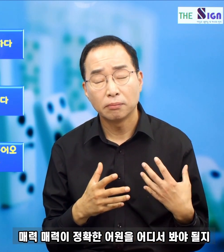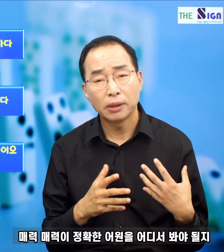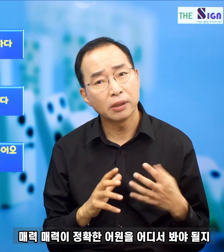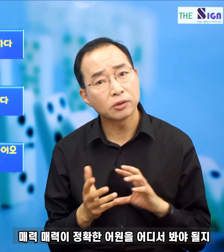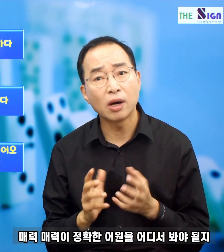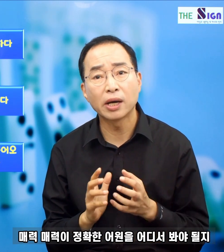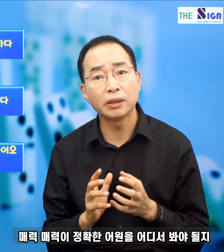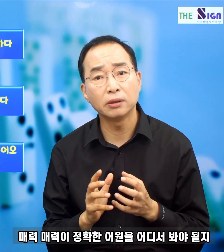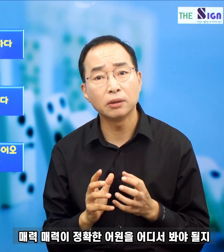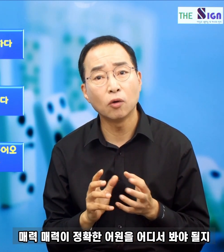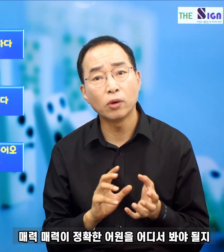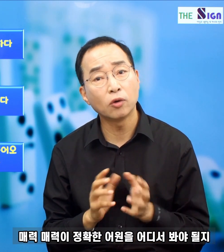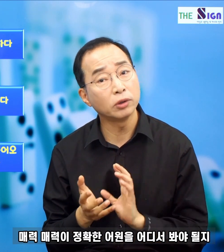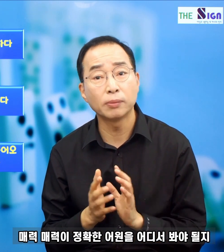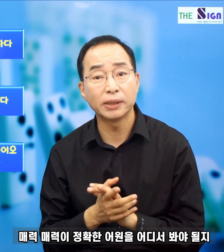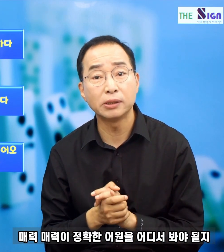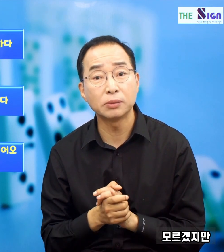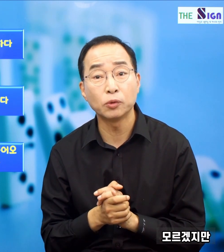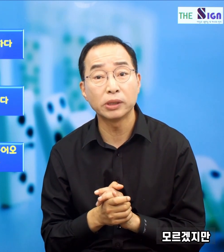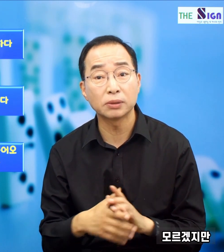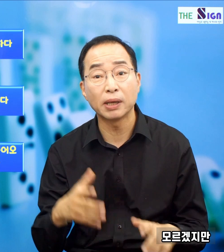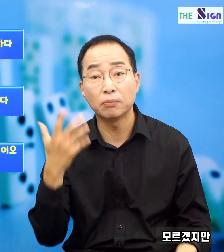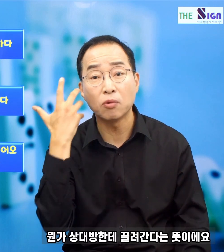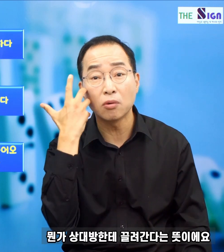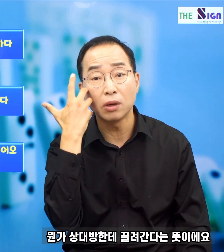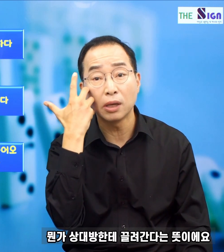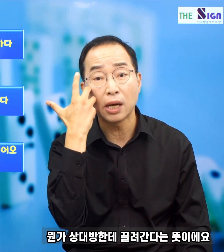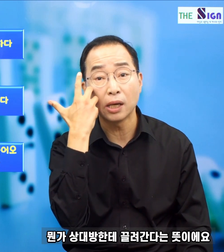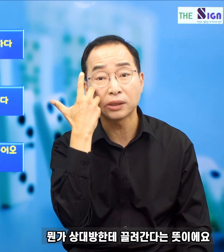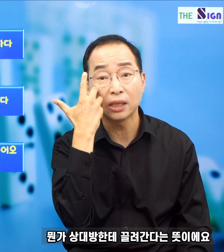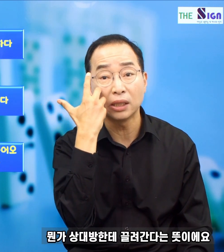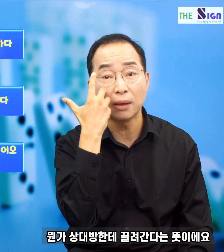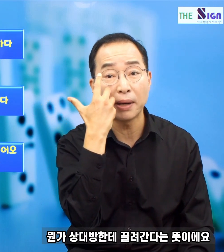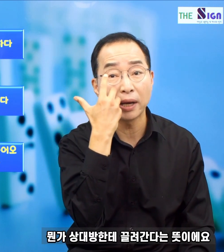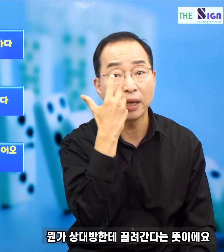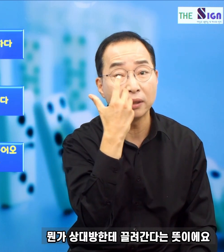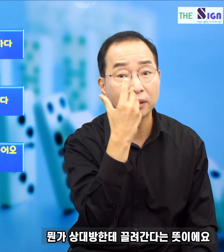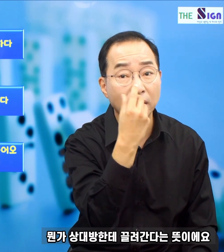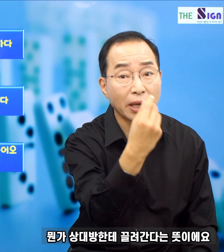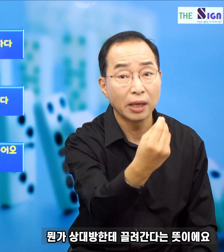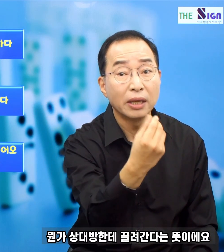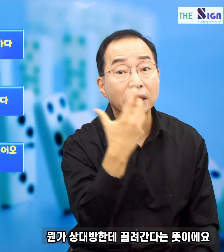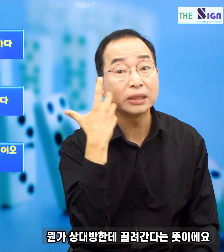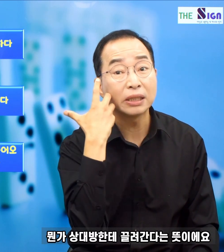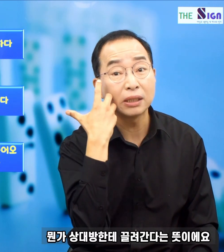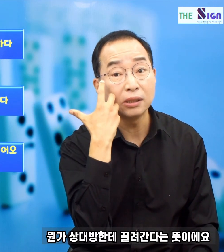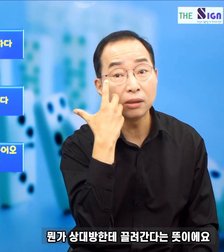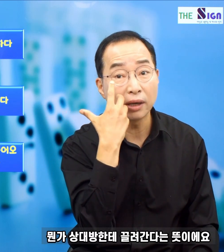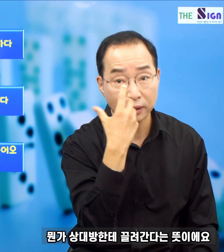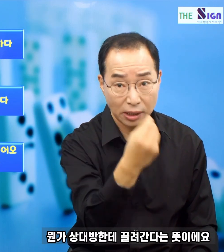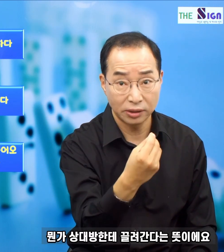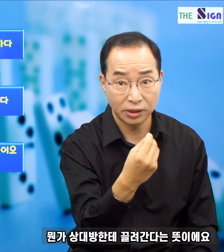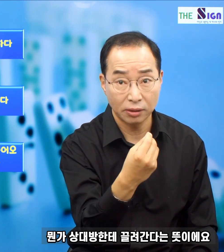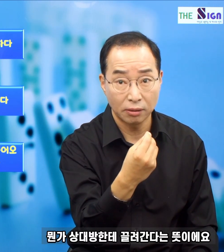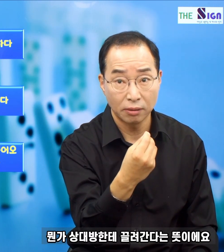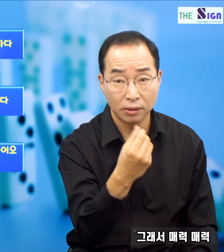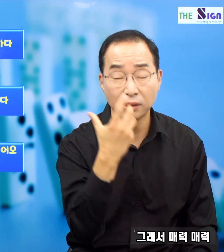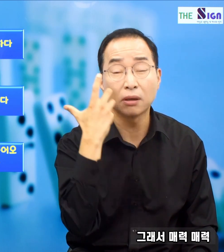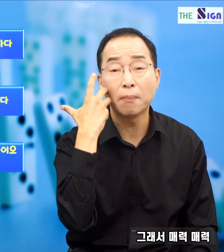매력이 정확한 어원을 어디서 봐야 될지 모르겠지만 뭔가 상대방한테 끌려간다는 뜻이에요. 그래서